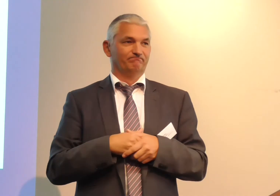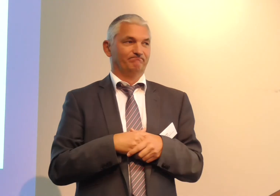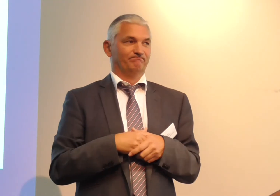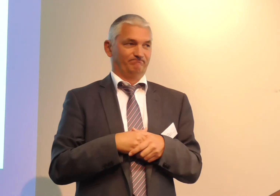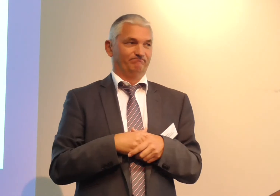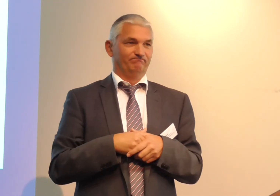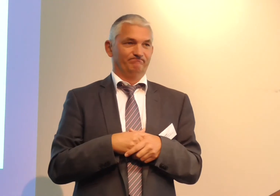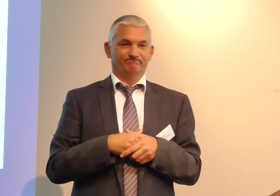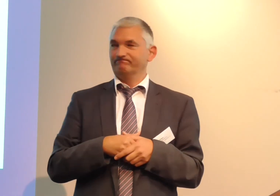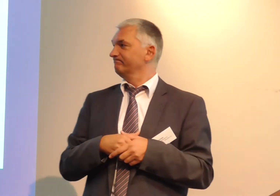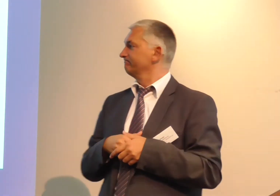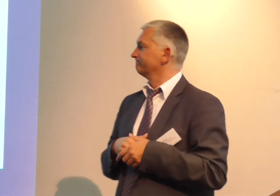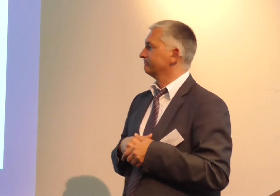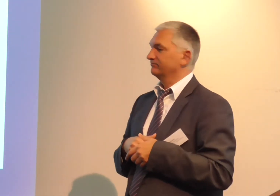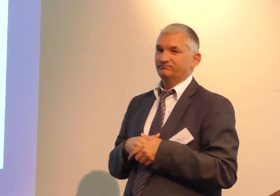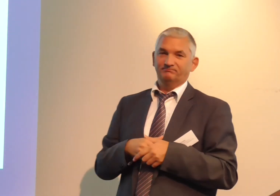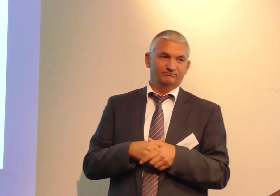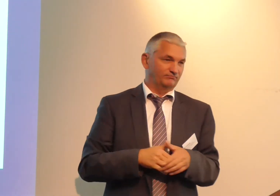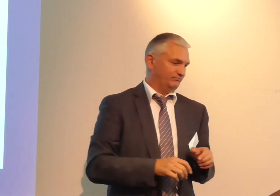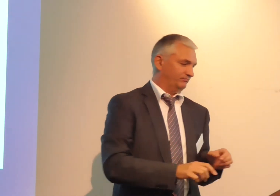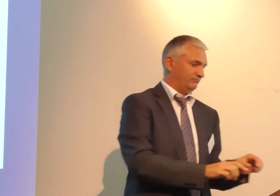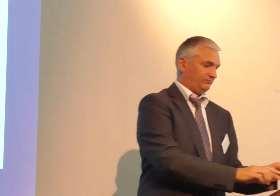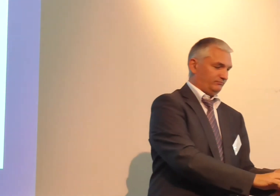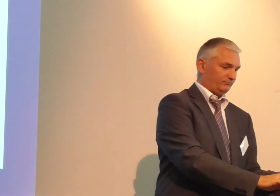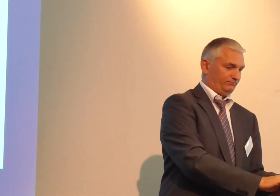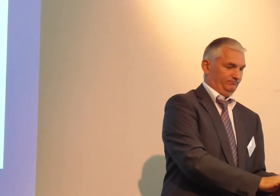und es bald barrierefreie Angebote vermehrt gibt.